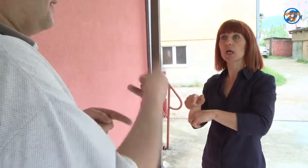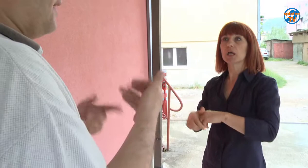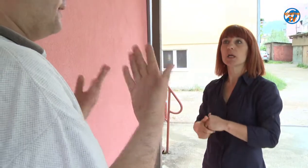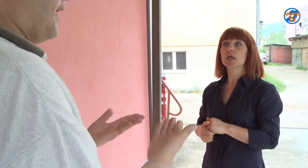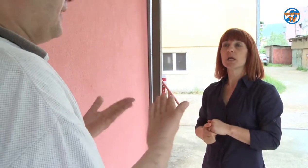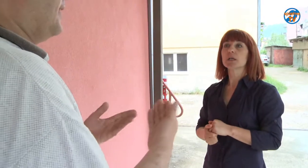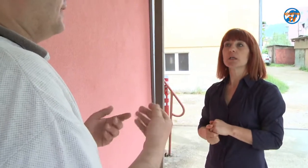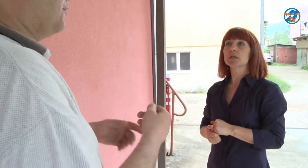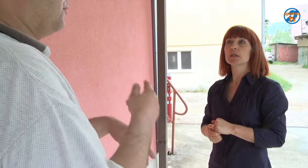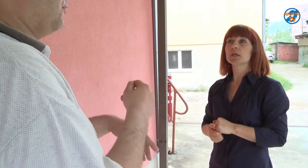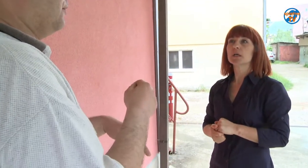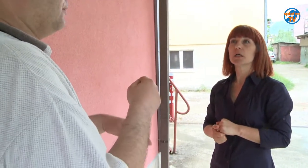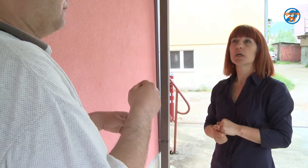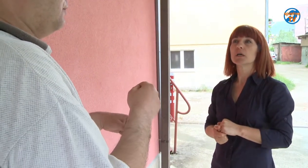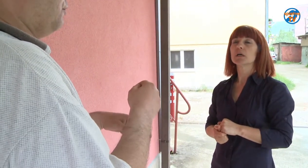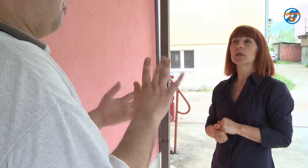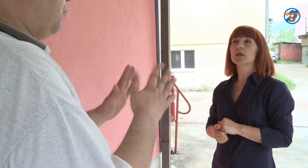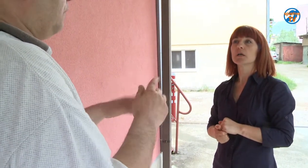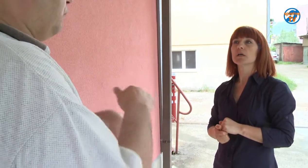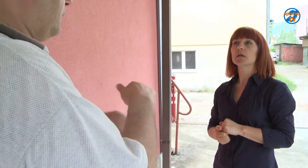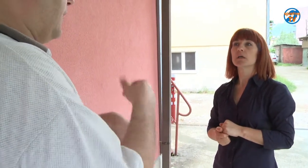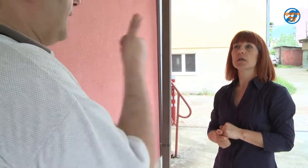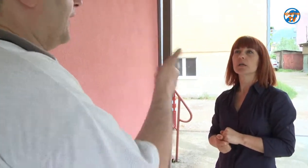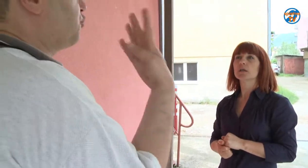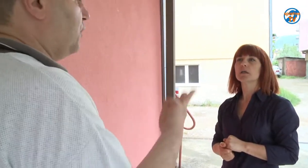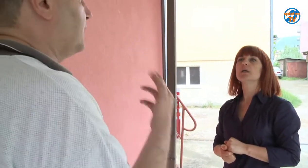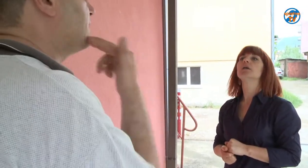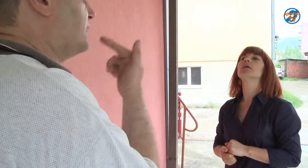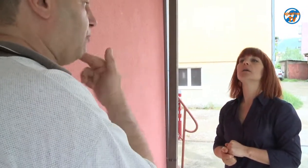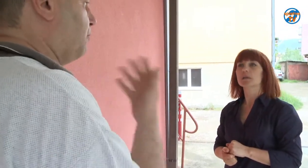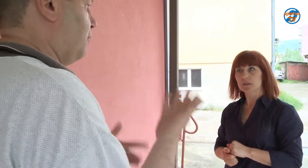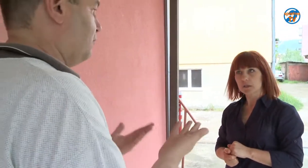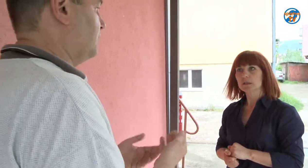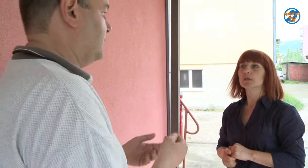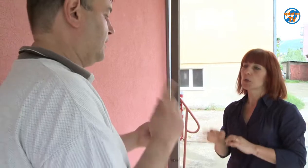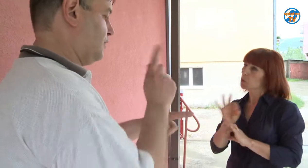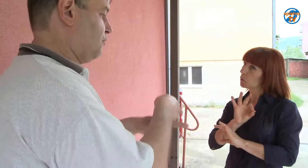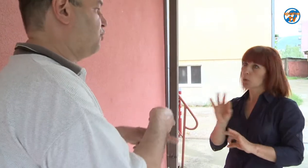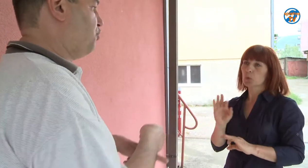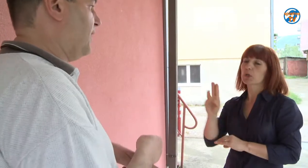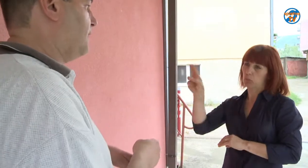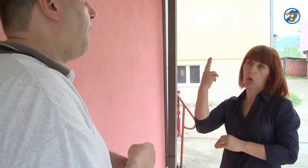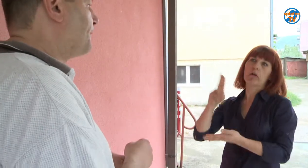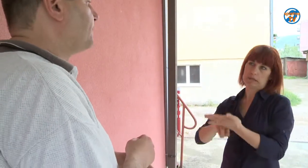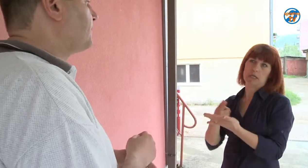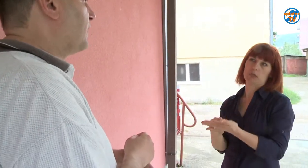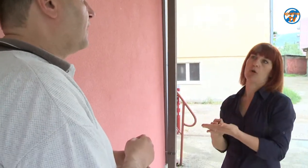Naročenje danes so okoli 41 popoldan je naročen